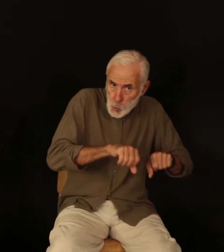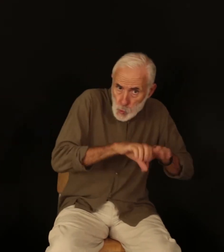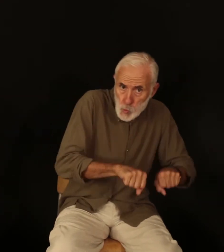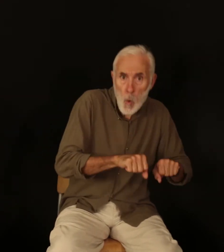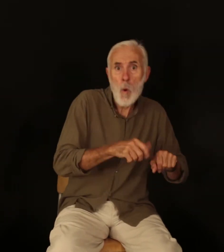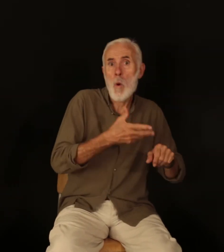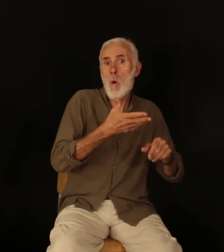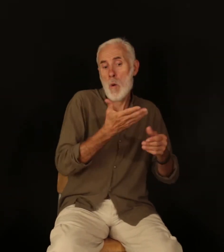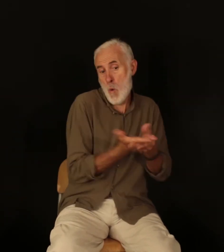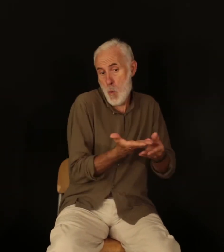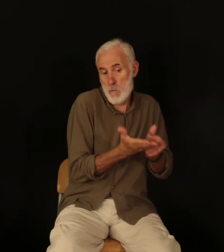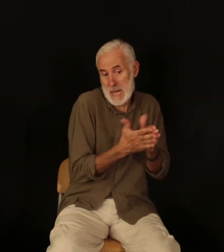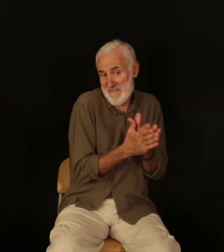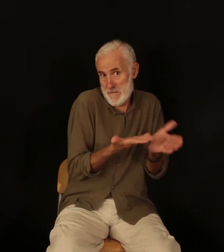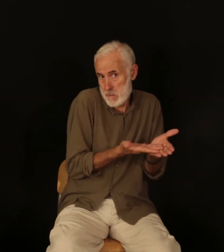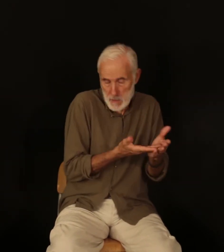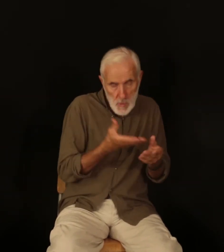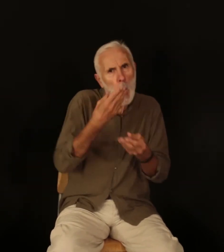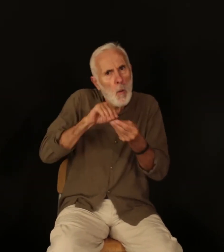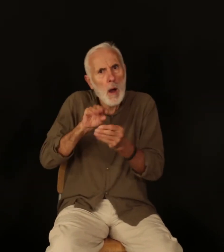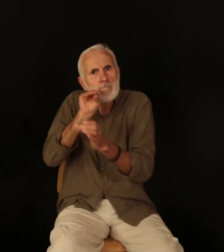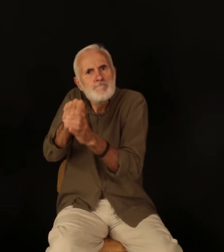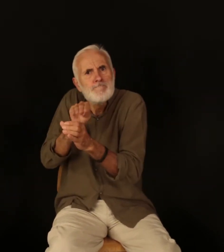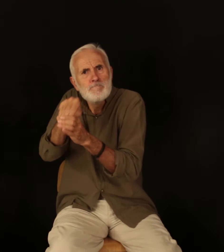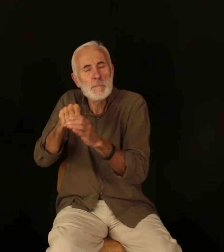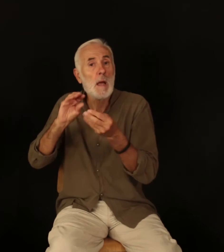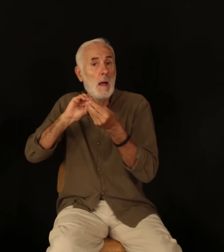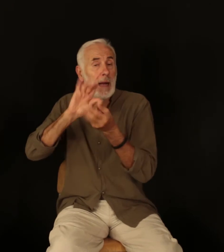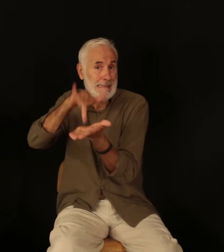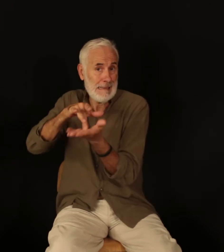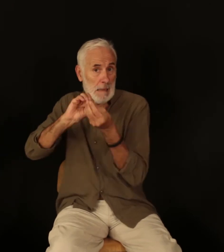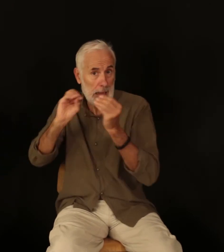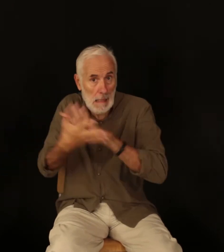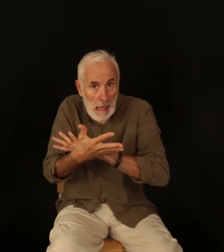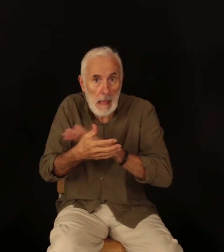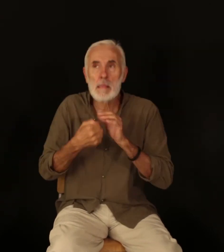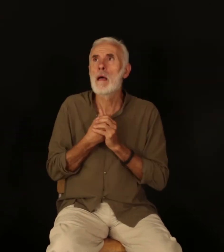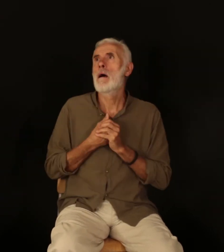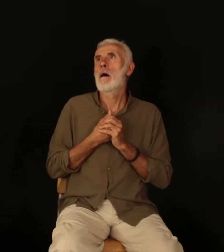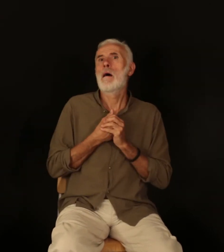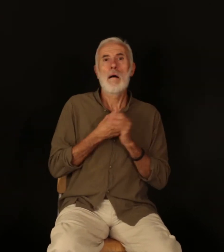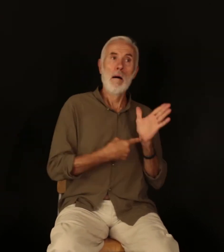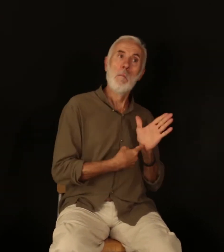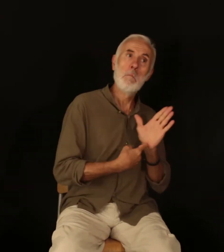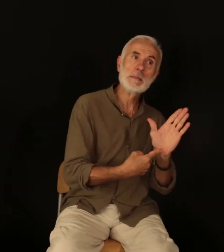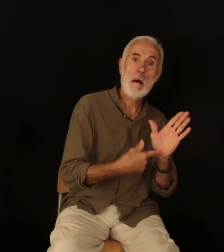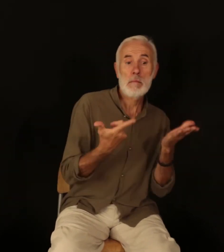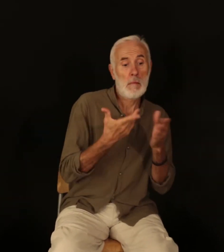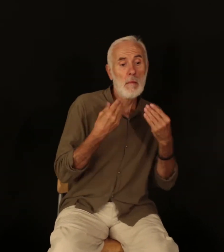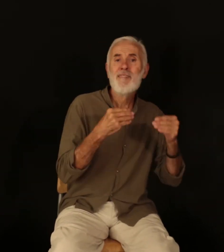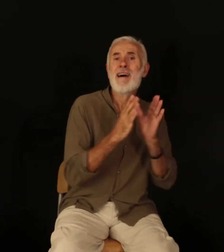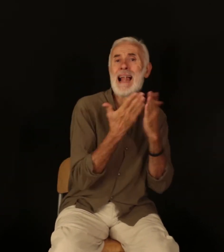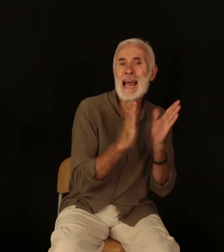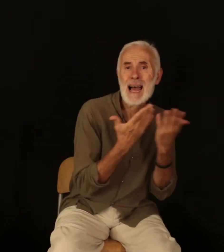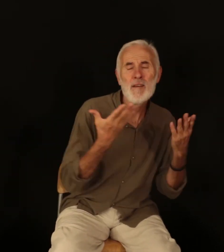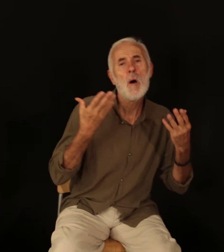site internet, et ensuite tout ce qui en découle, c'est-à-dire les présentations en librairie ou dans divers lieux, des